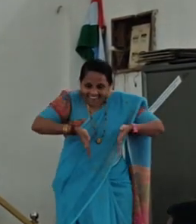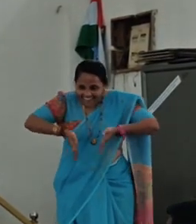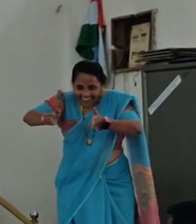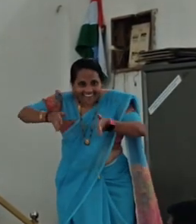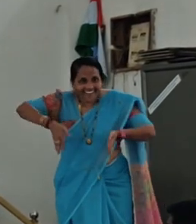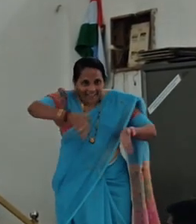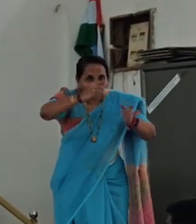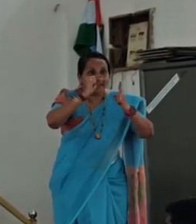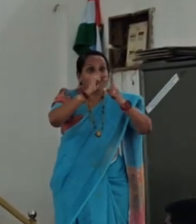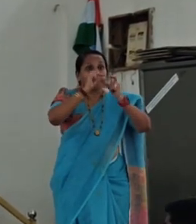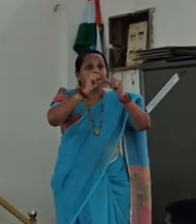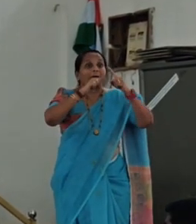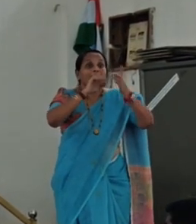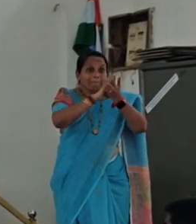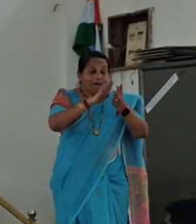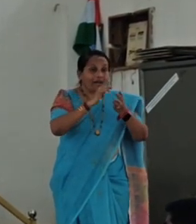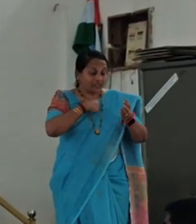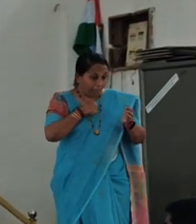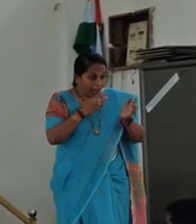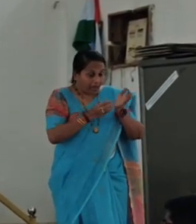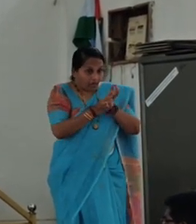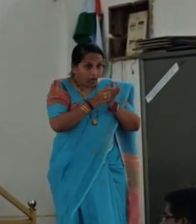are confident